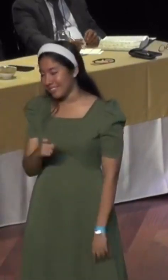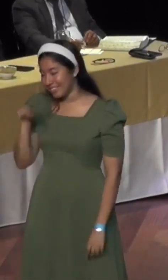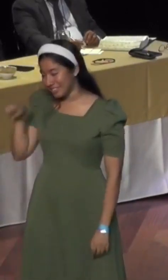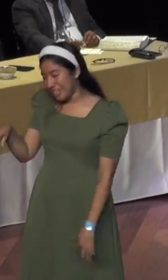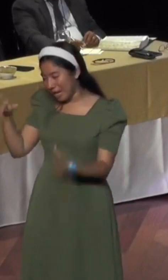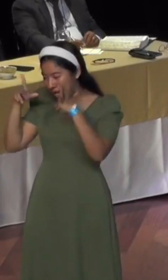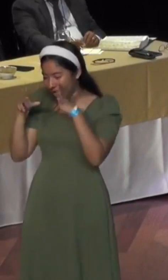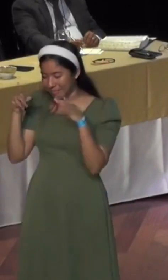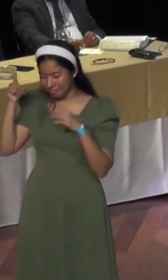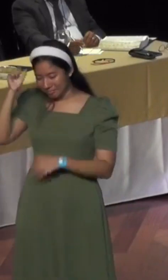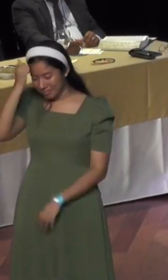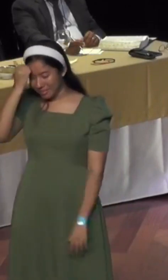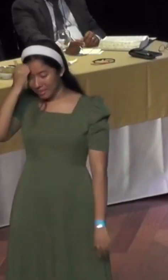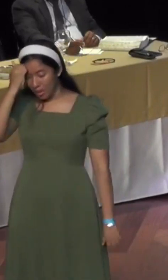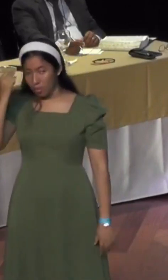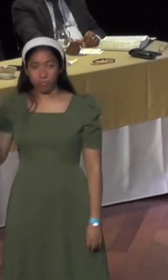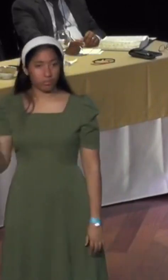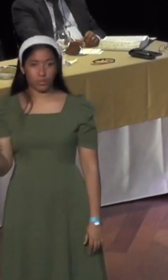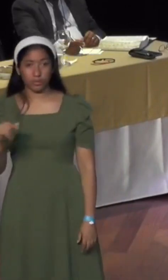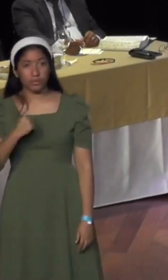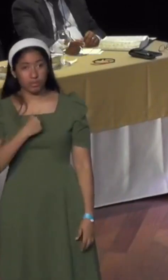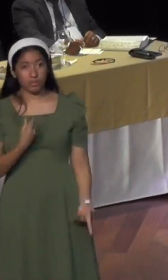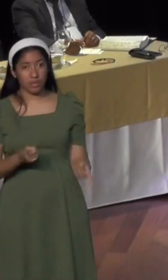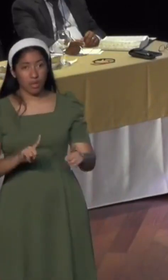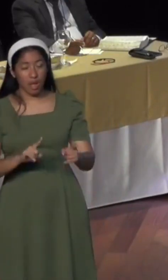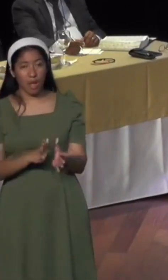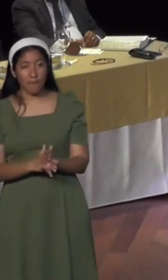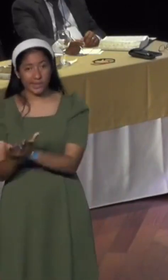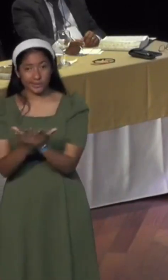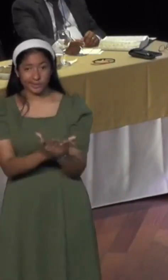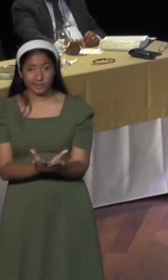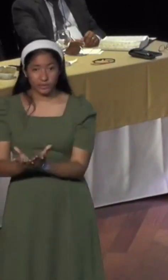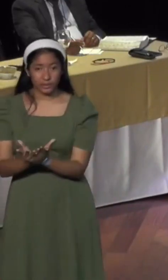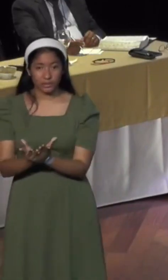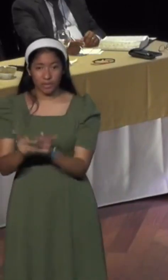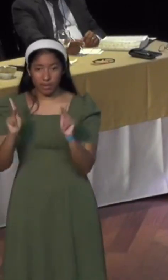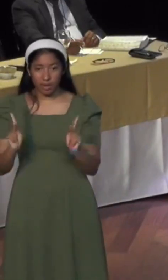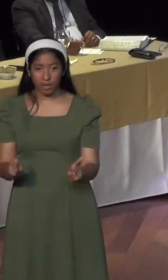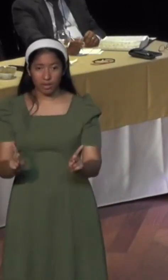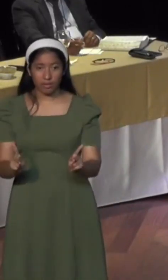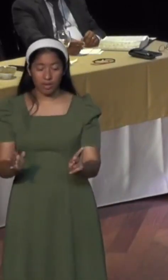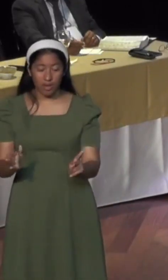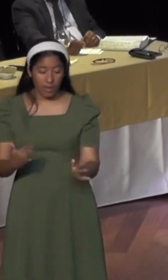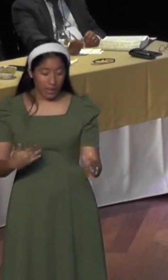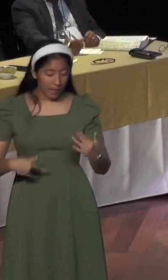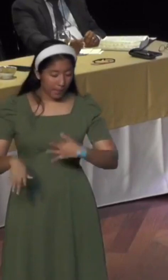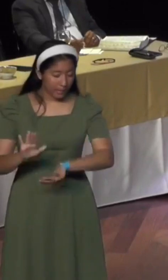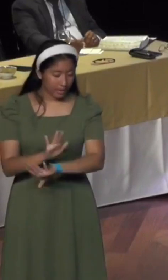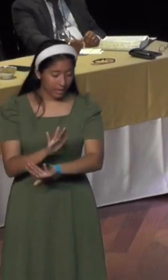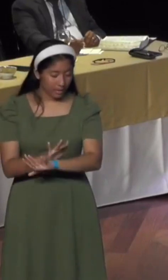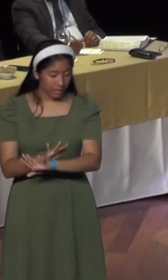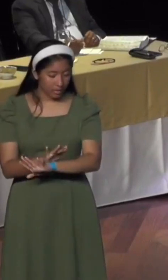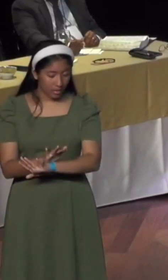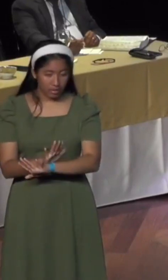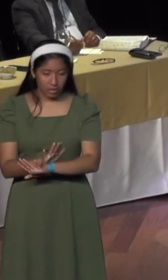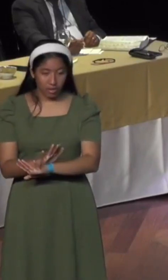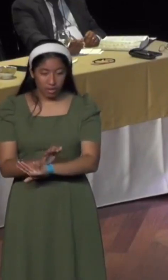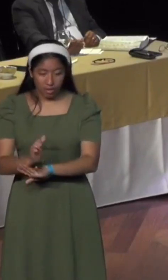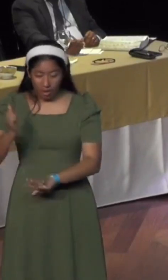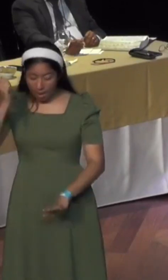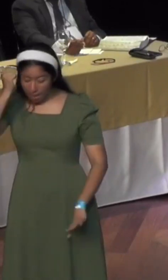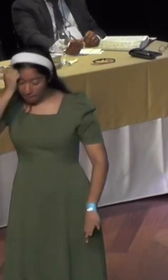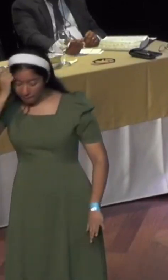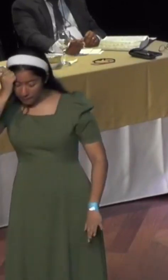Entonces yo le digo, no, yo también soy estudiante. Pero después, como a las 3 de la mañana, porque fue a las 2:30, me llega otro correo: profesor